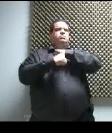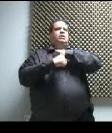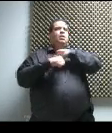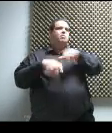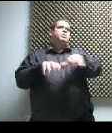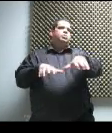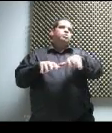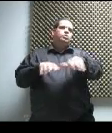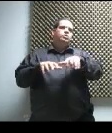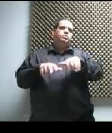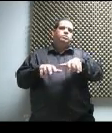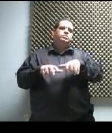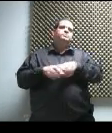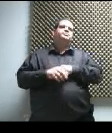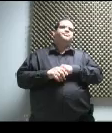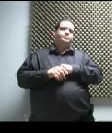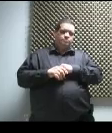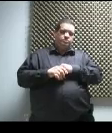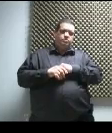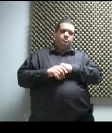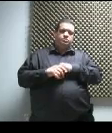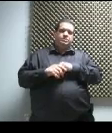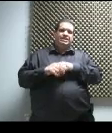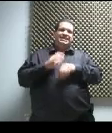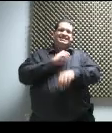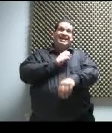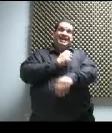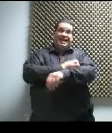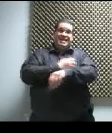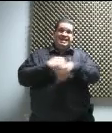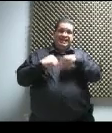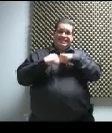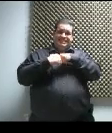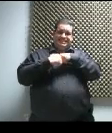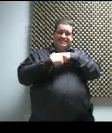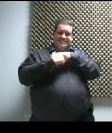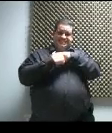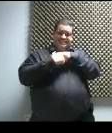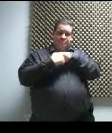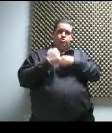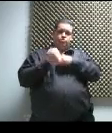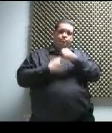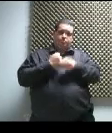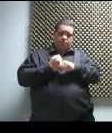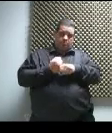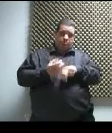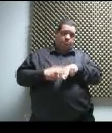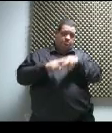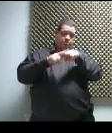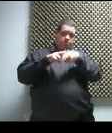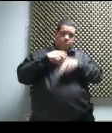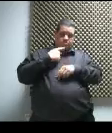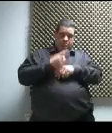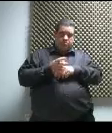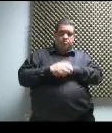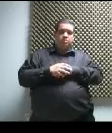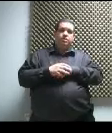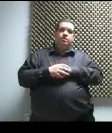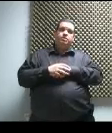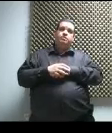el terremoto. O que el terremoto no es otra cosa que la liberación de esa energía que lleva muchos años acumulándose. Es lo que tú dices, exacto. Exacto,